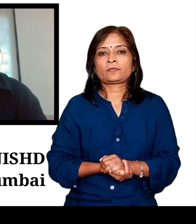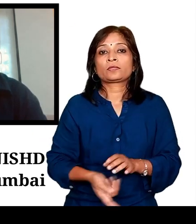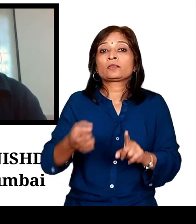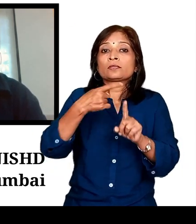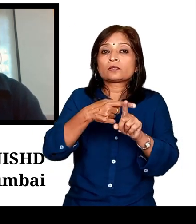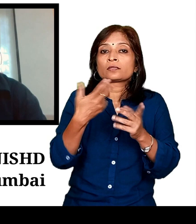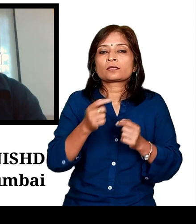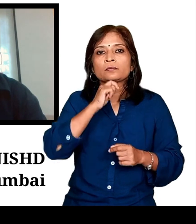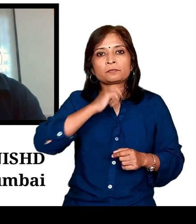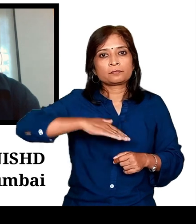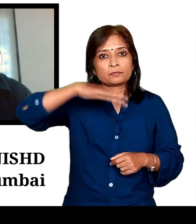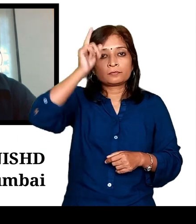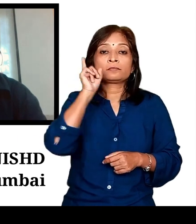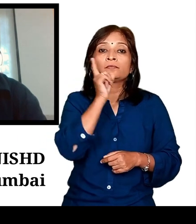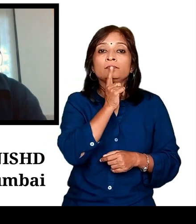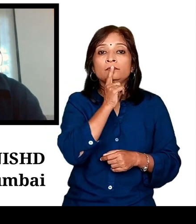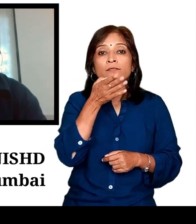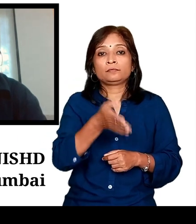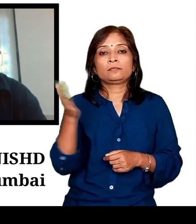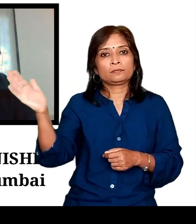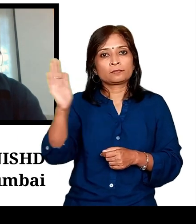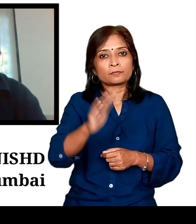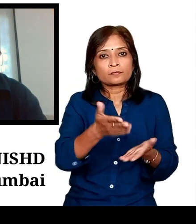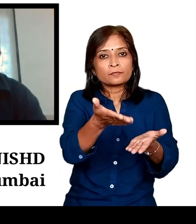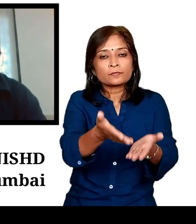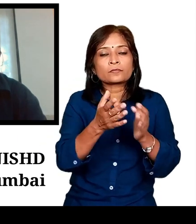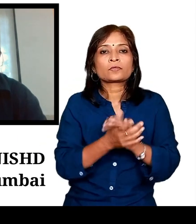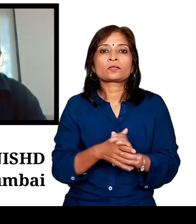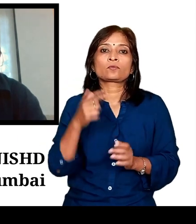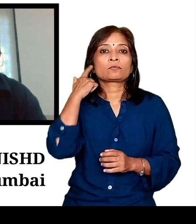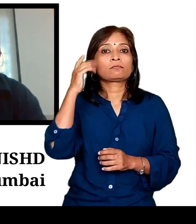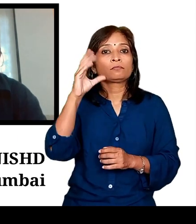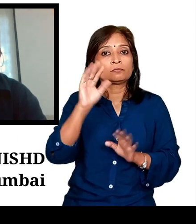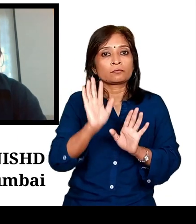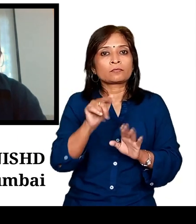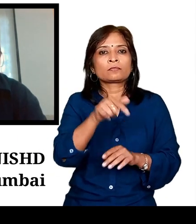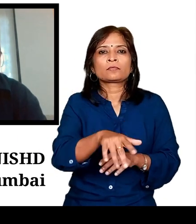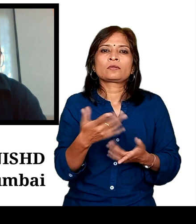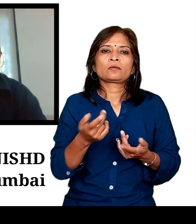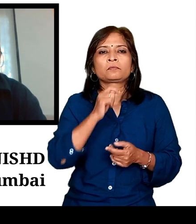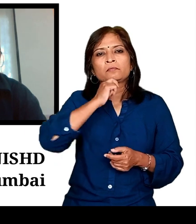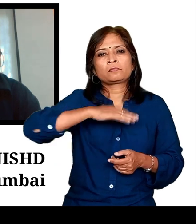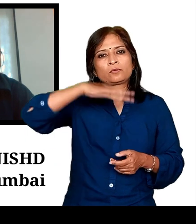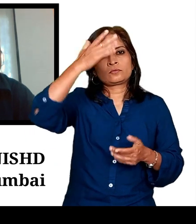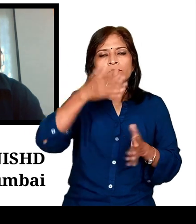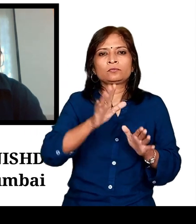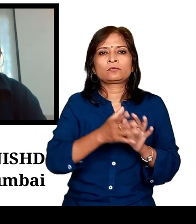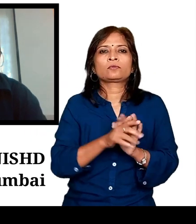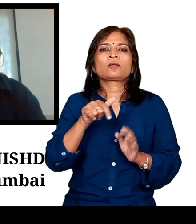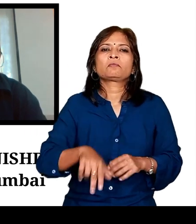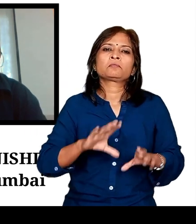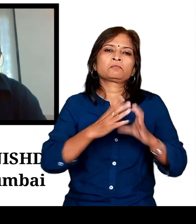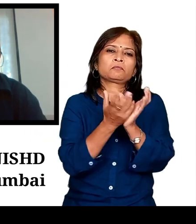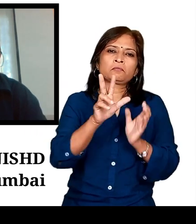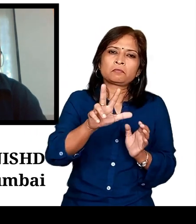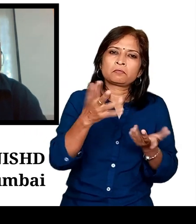और अगर अडल्ट डेफ हमारे पास आते हैं, अडल्ट पर्सन विद हियरिंग हैंडीकैप आते हैं, जो कि समझिए कि